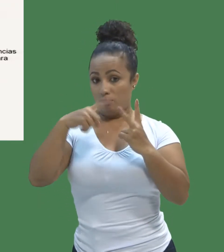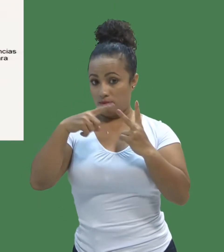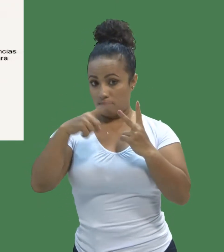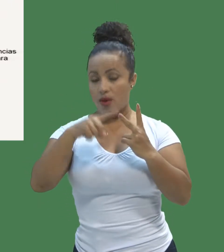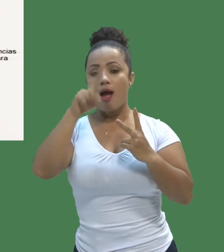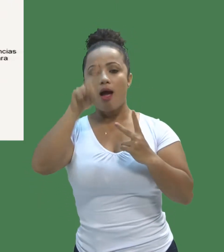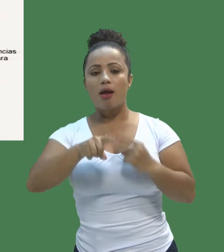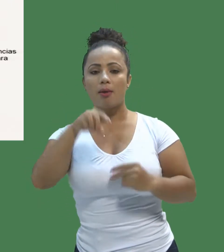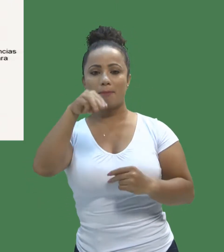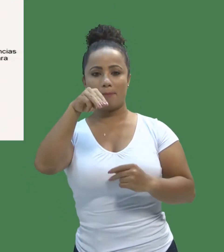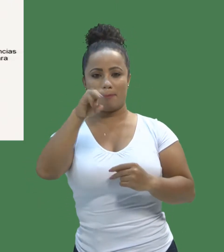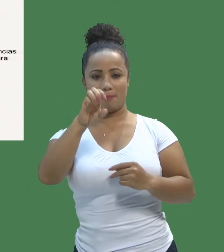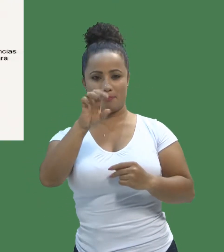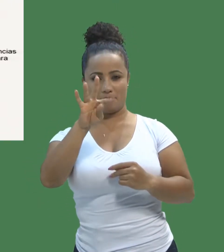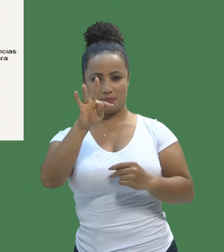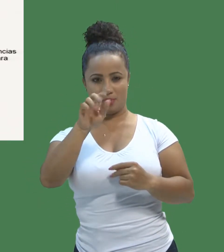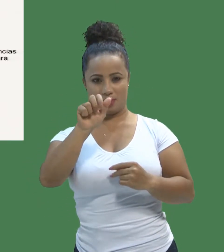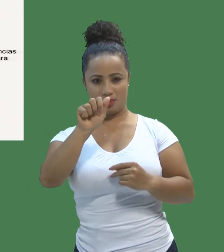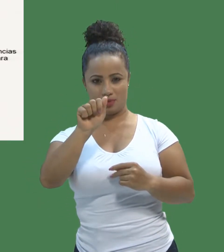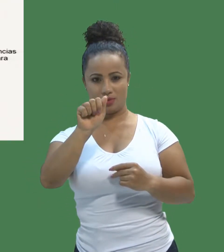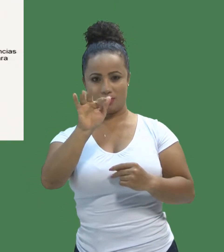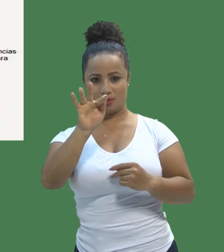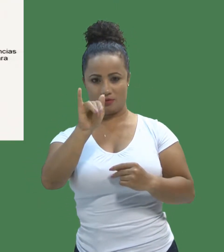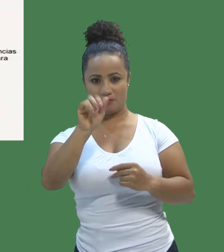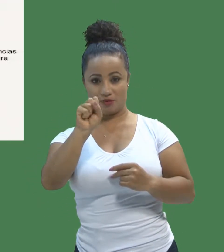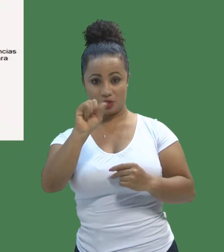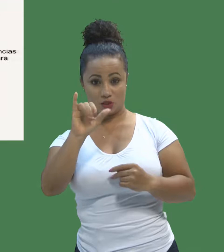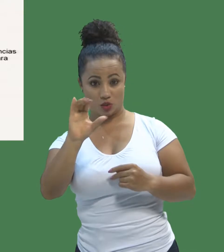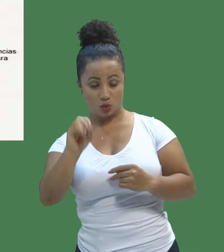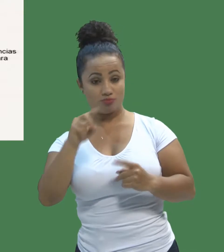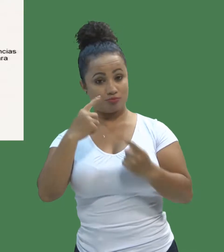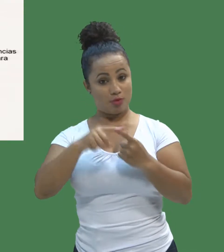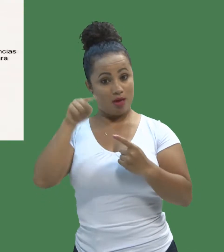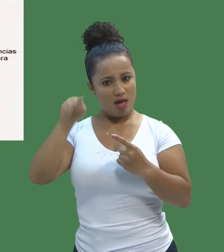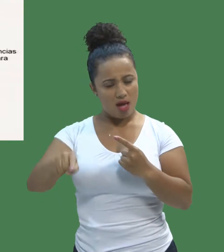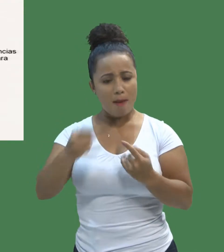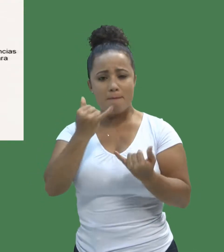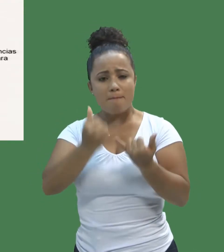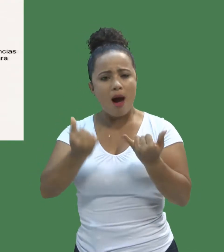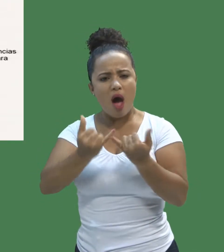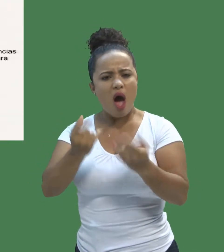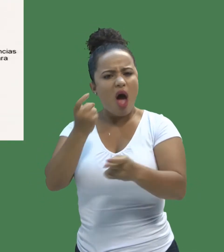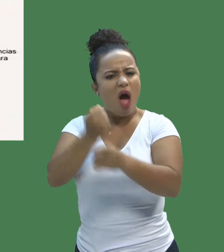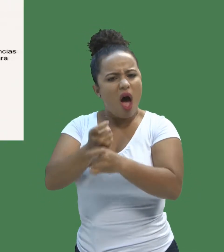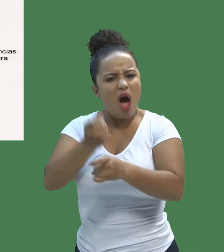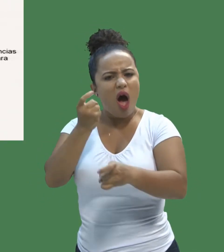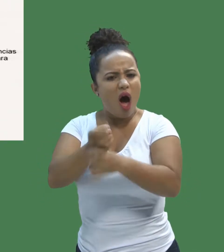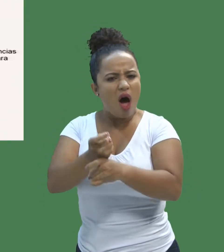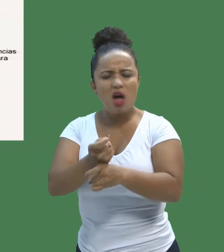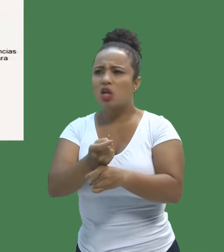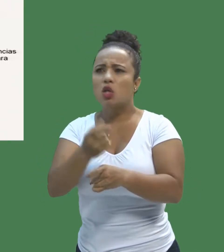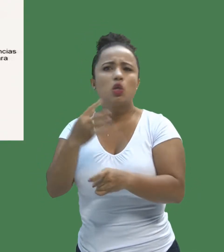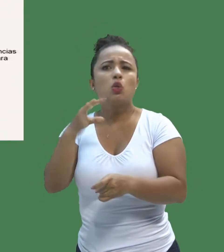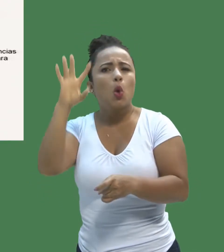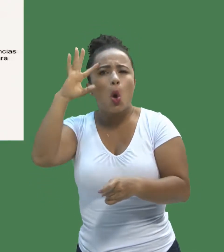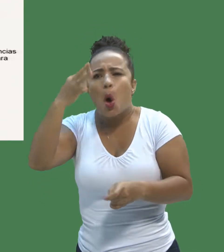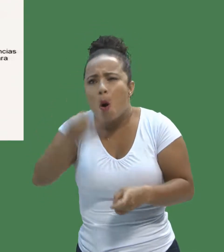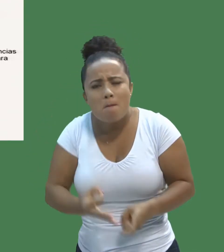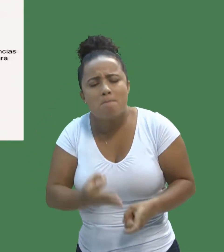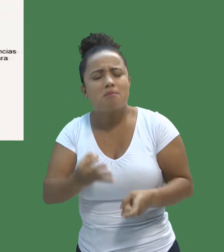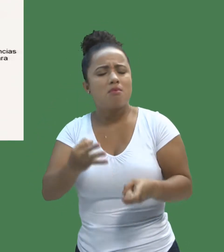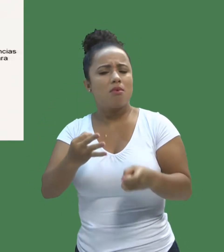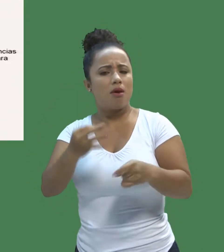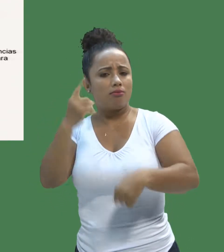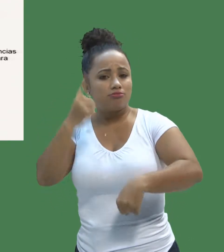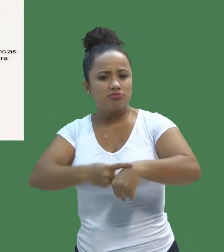a ignorância da realidade e a descrença num Deus todo-poderoso levam a crer em